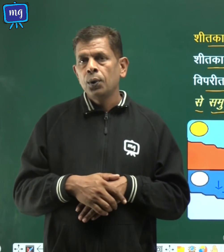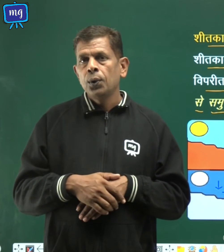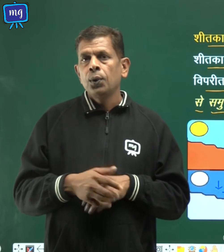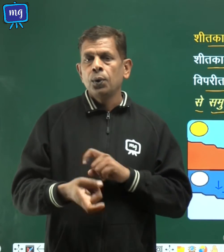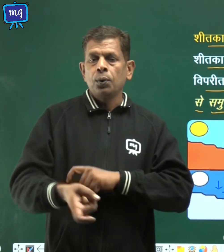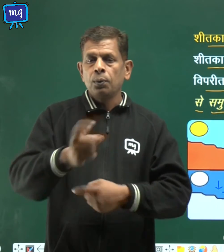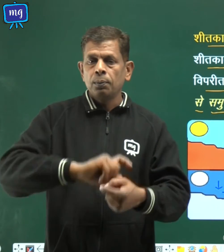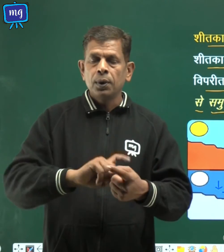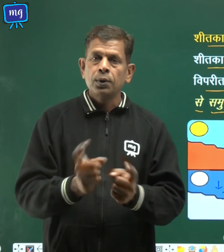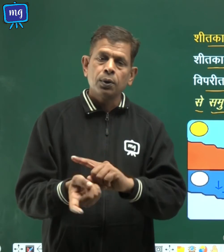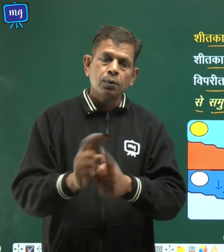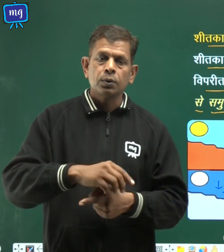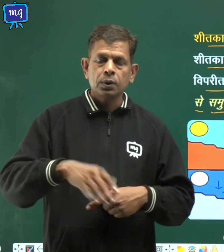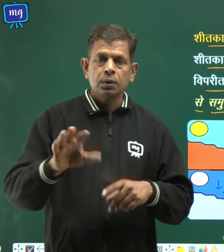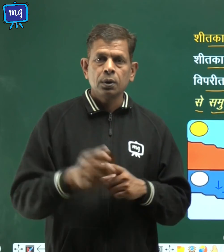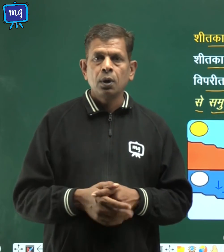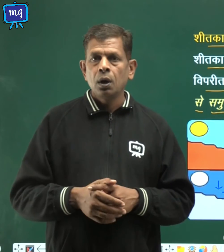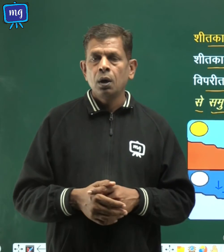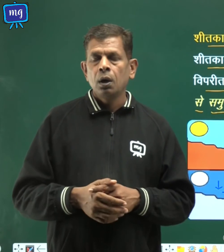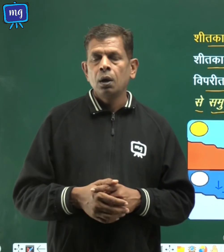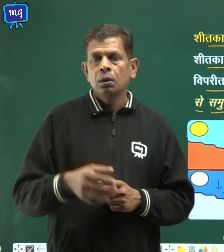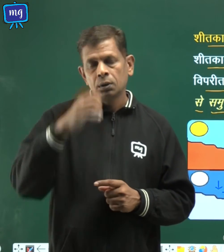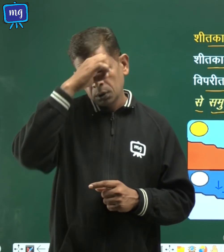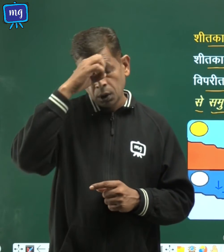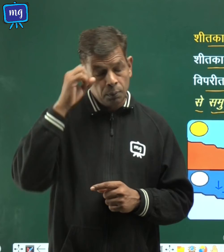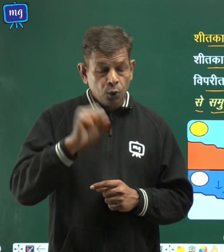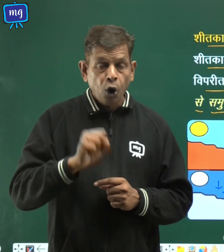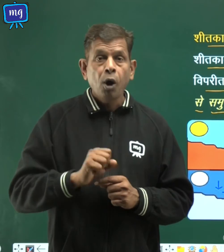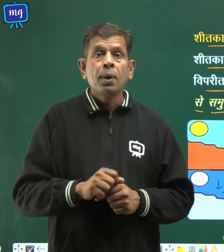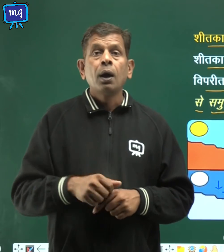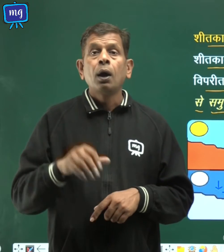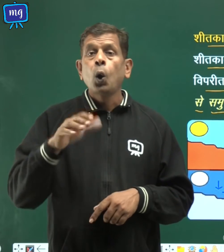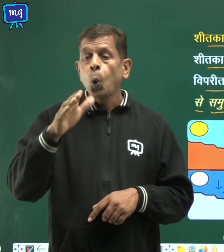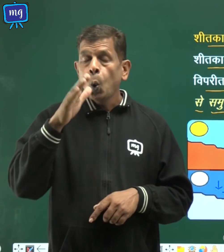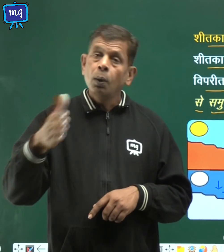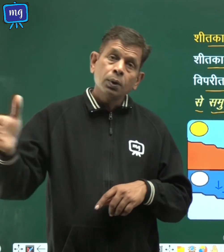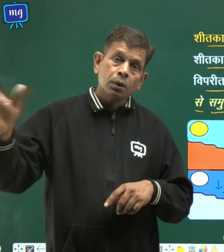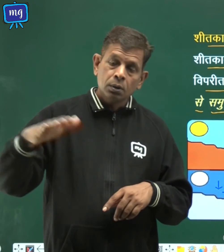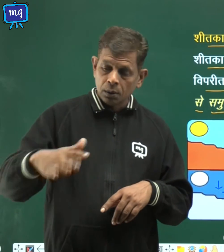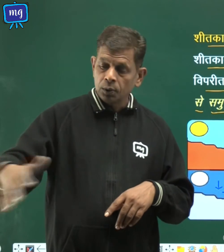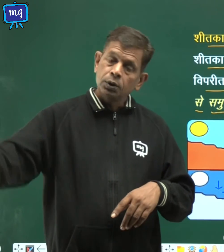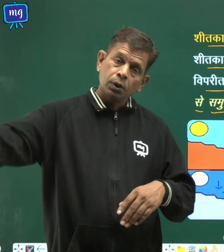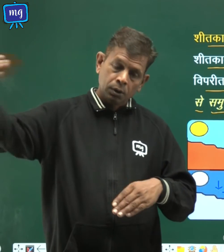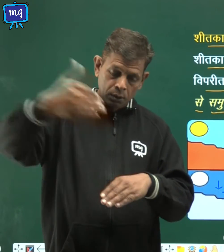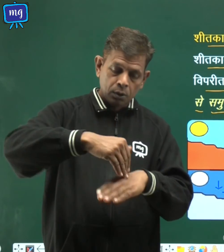विपरीत हो जाती है, गर्मियों में समुद्र से थल की ओर चलती हैं,